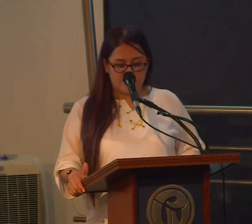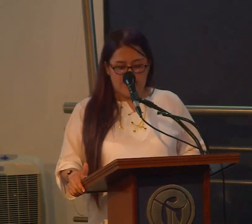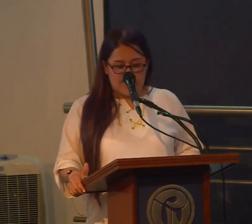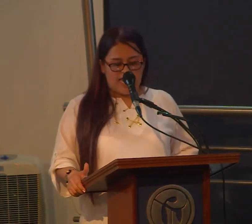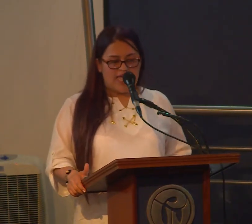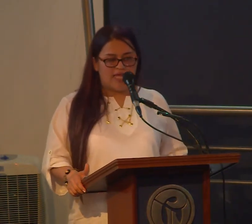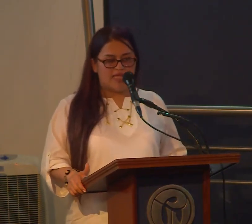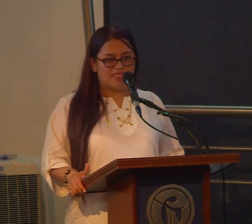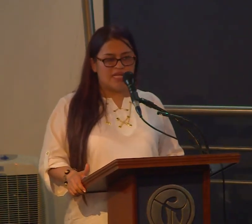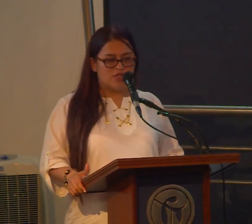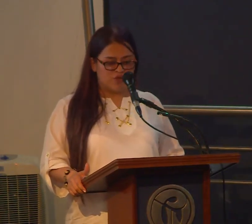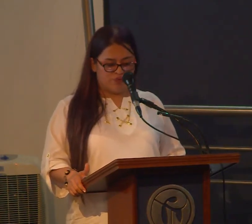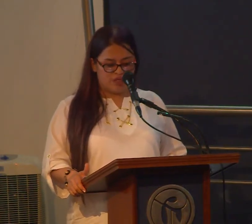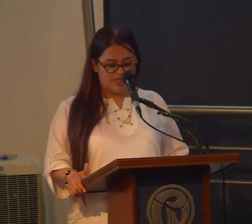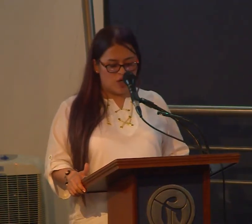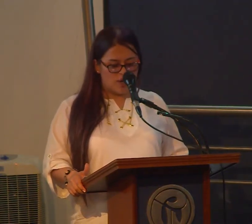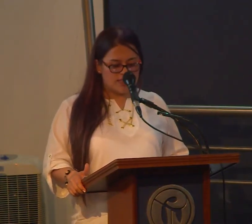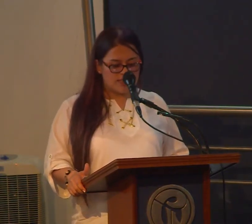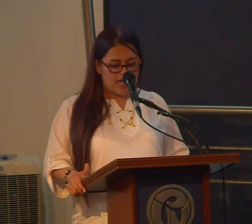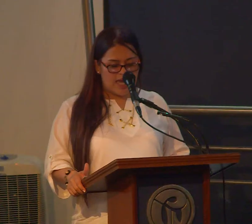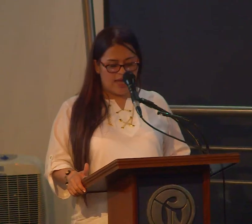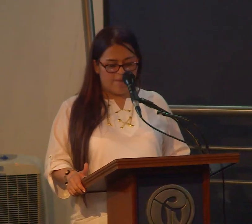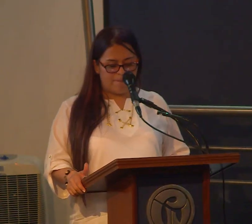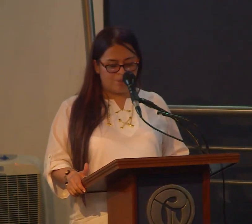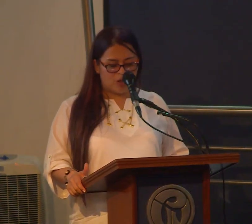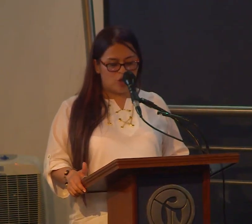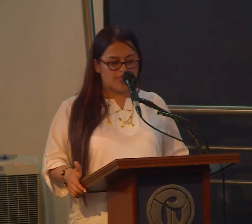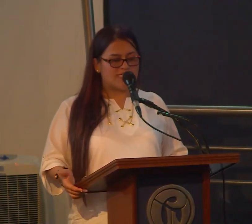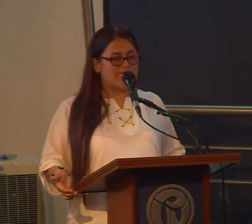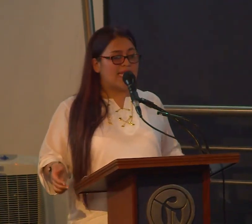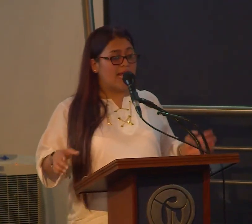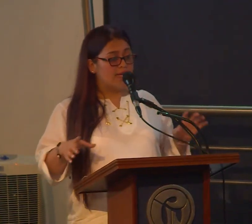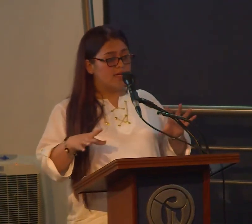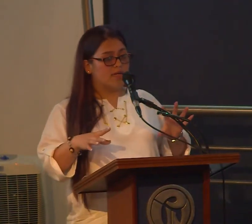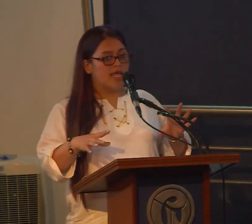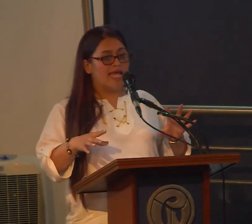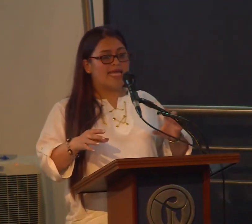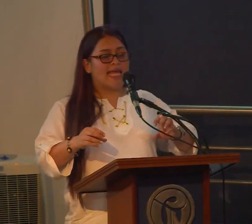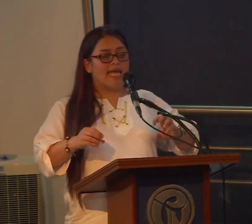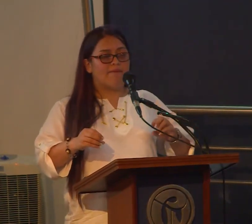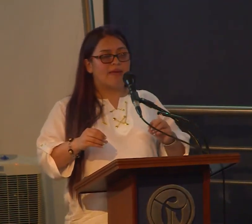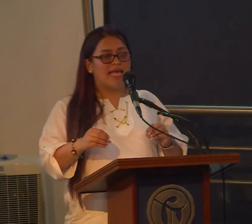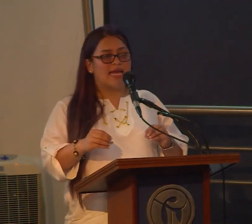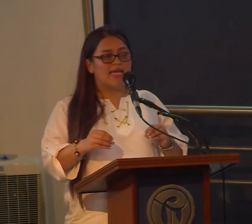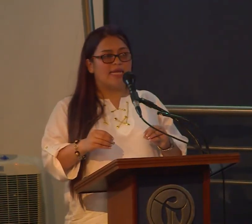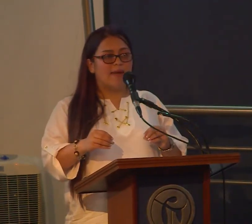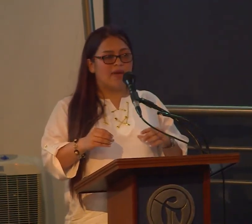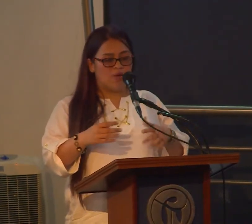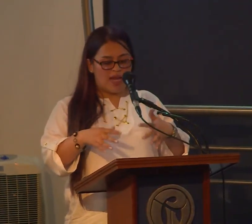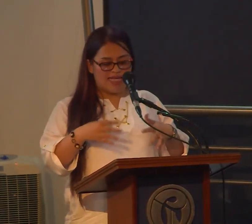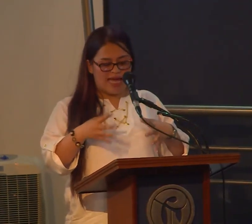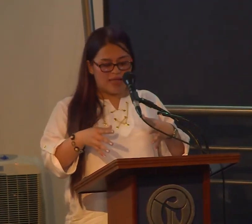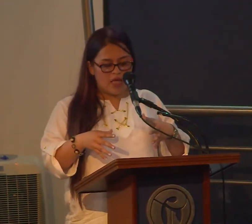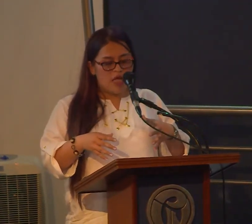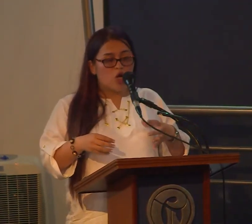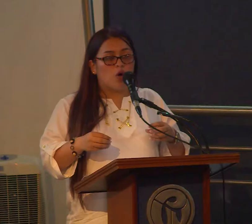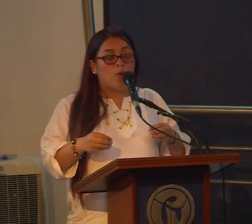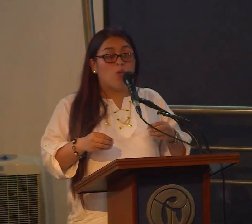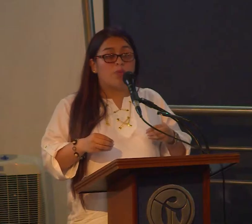ambas. Desde las dos fundaciones coincidían en que veían la